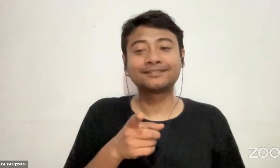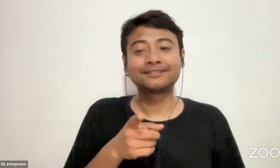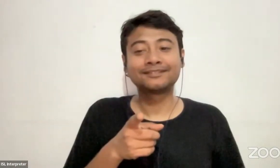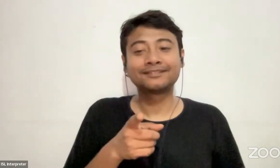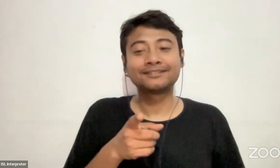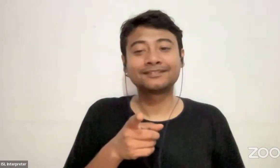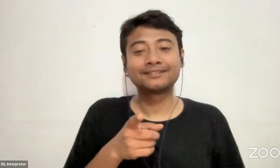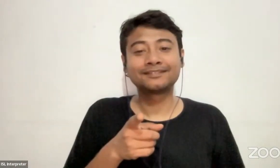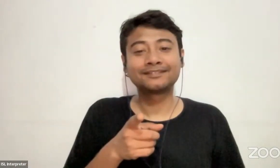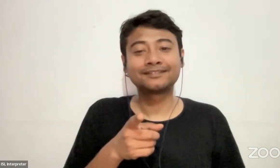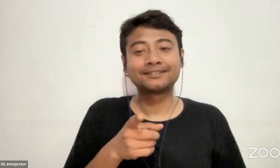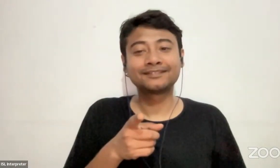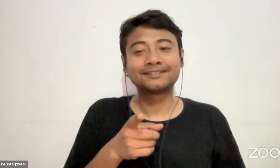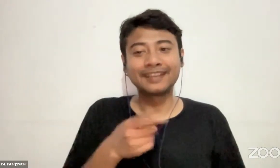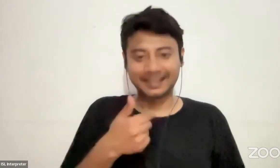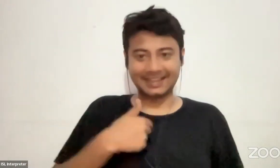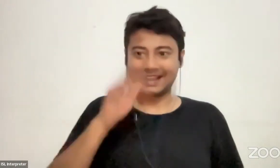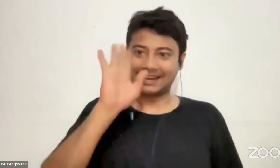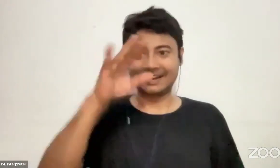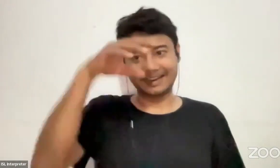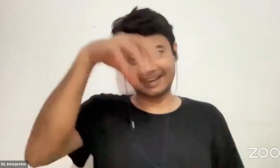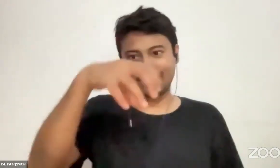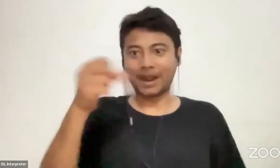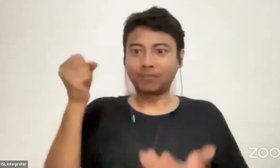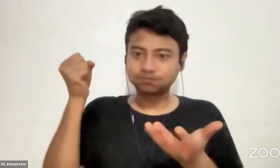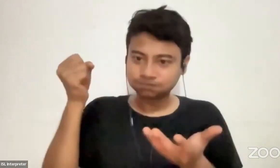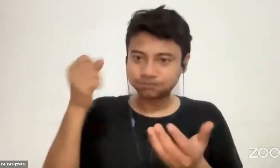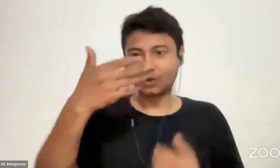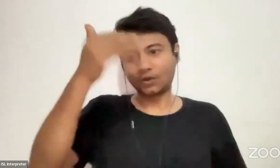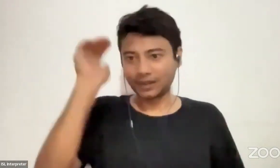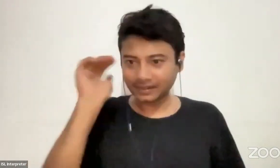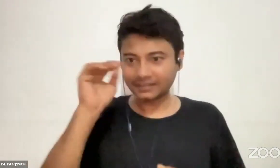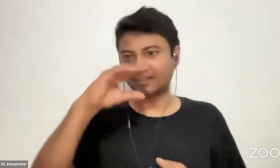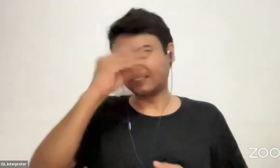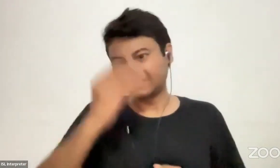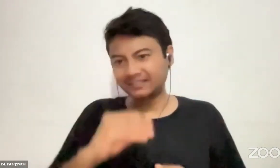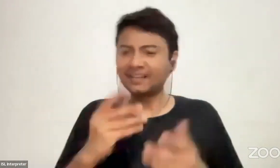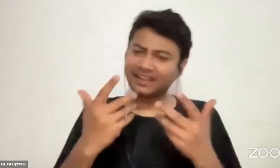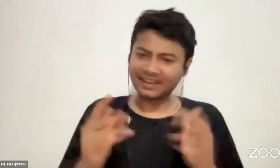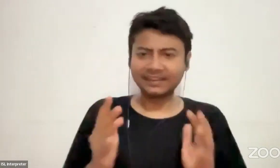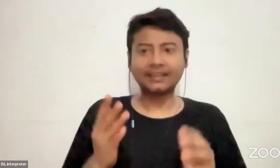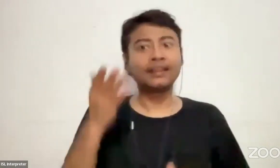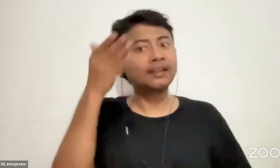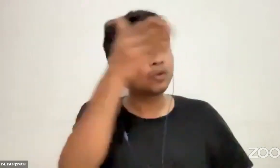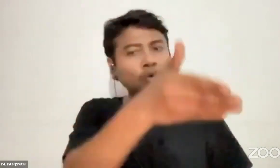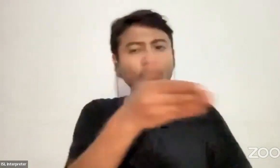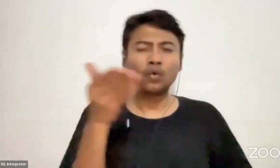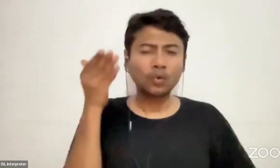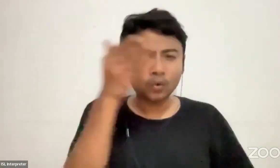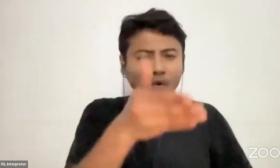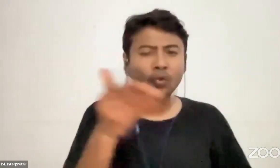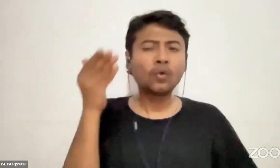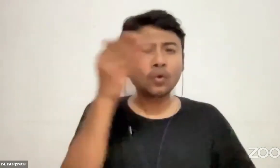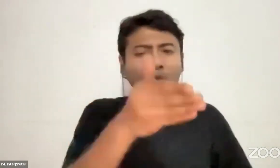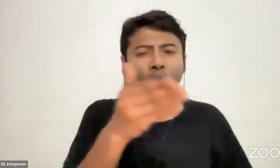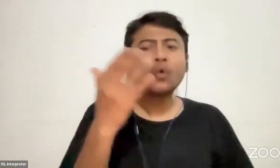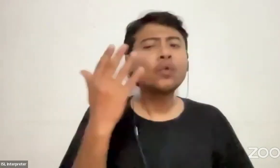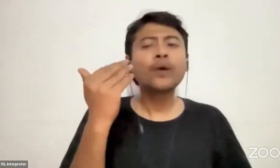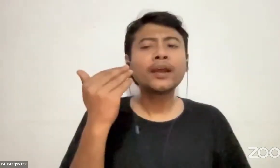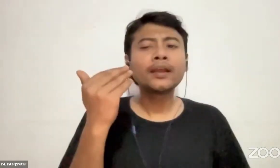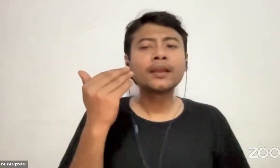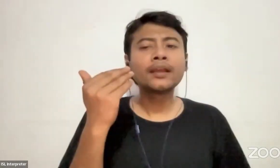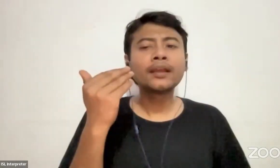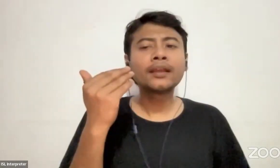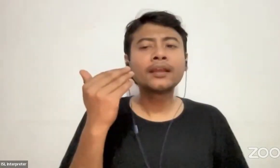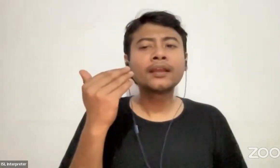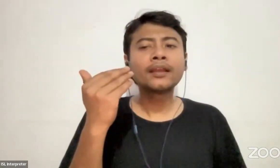मांग रहे हैं, इसका मतलब है क्योंकि वो आपकी इच्छा पूरी करते हैं, इसलिए आप क्या कर रहे हैं, सुप्रीम हैं। कृष्ण ने तो मुझे गाड़ी नहीं दी, इसलिए कृष्ण